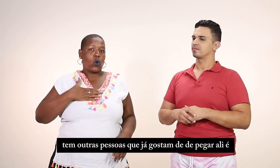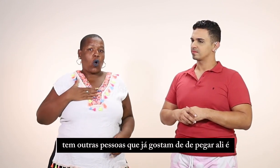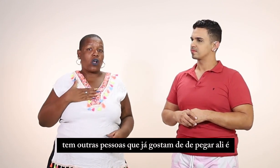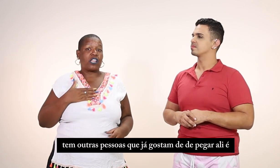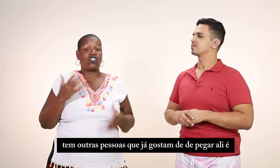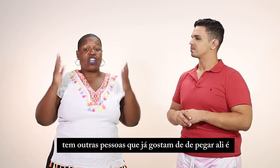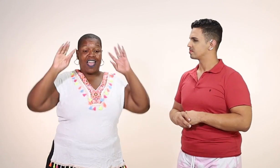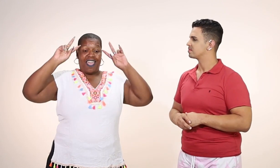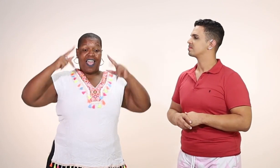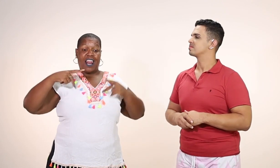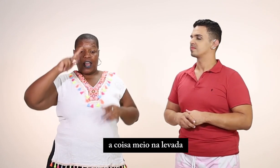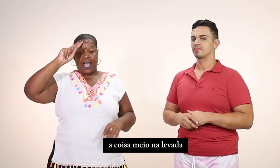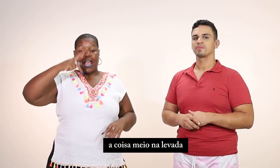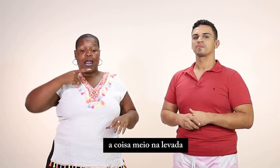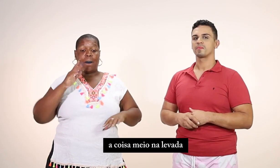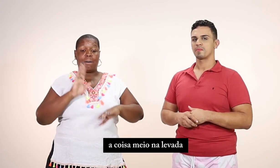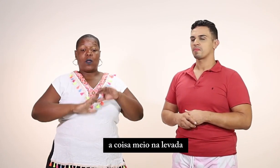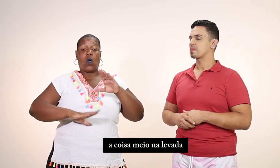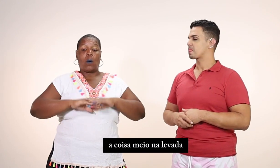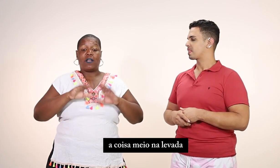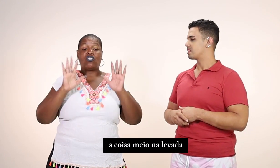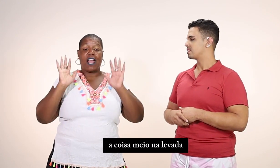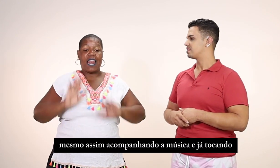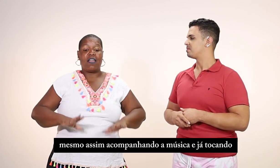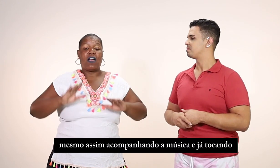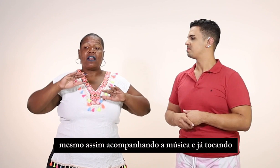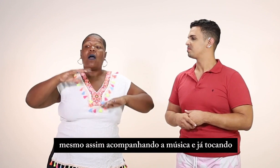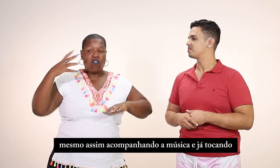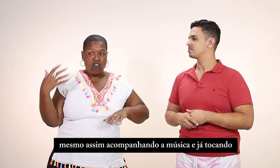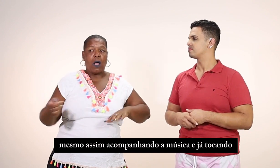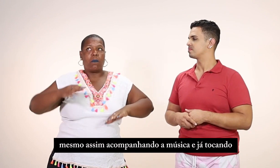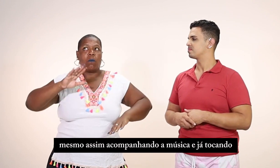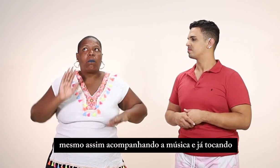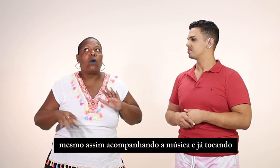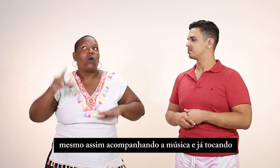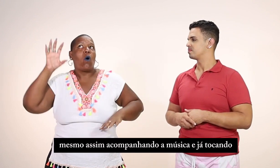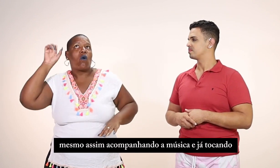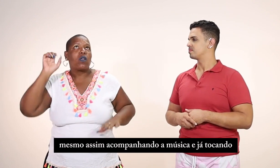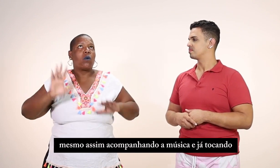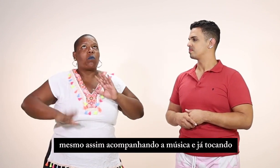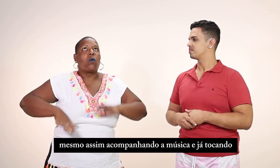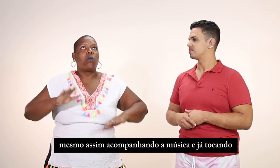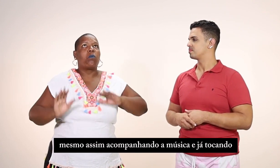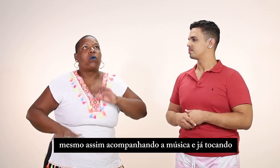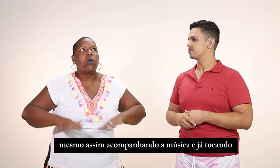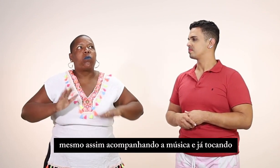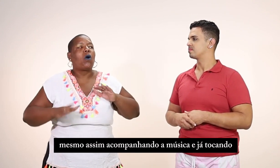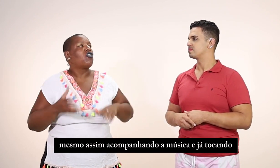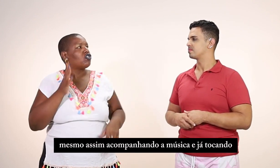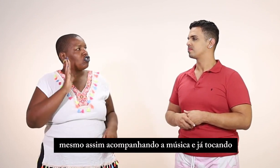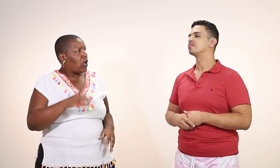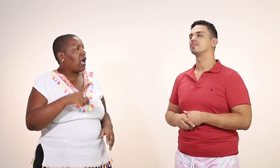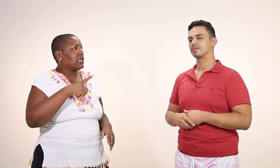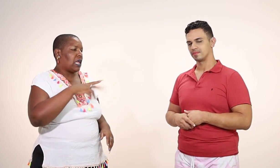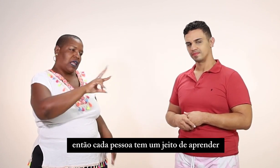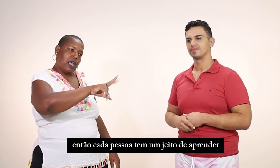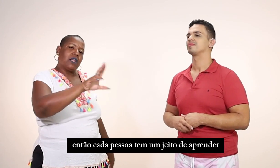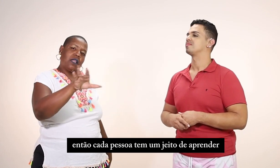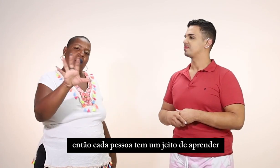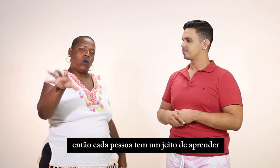ali a coisa meio na levada mesmo, assim, acompanhando a música e já tocando. Então, cada